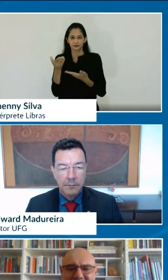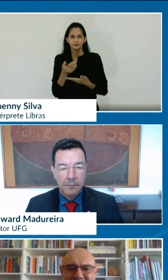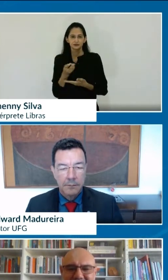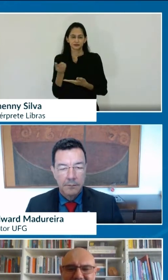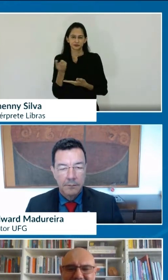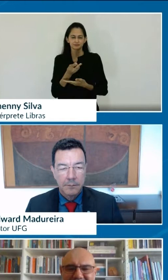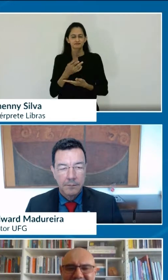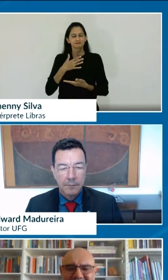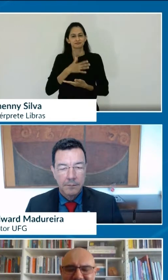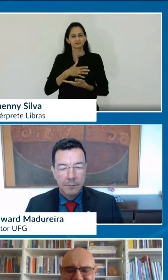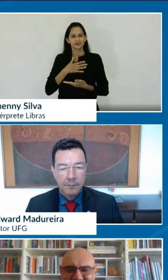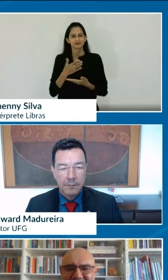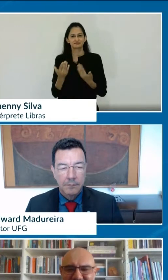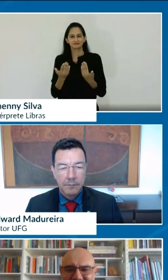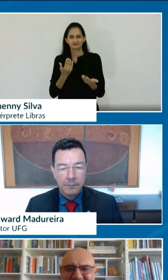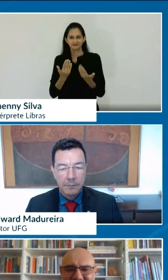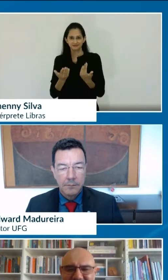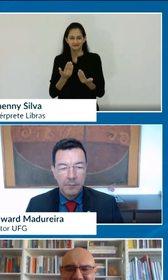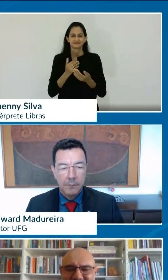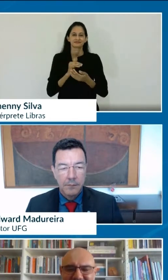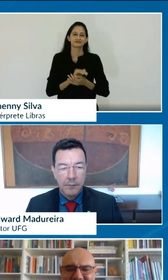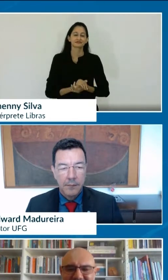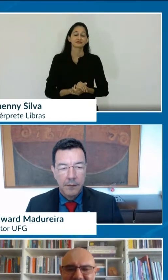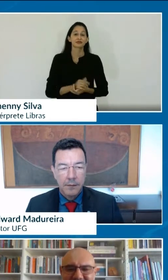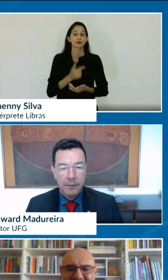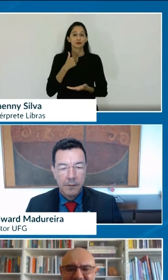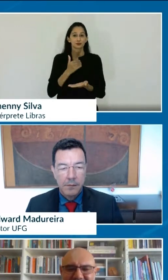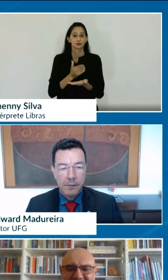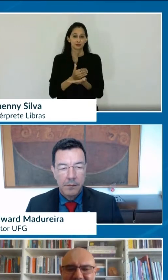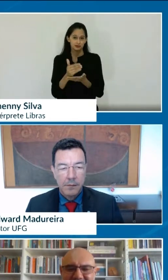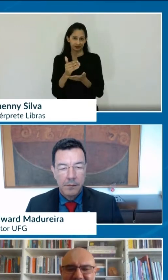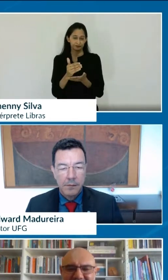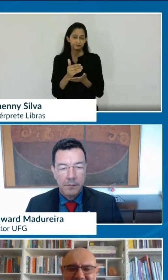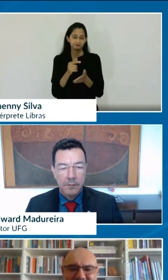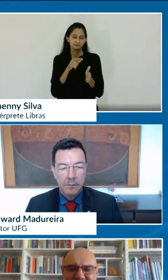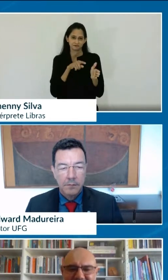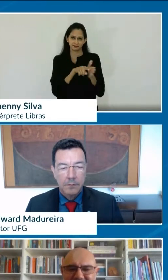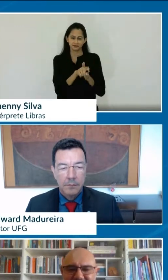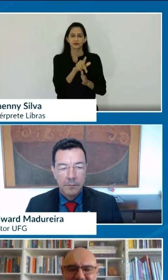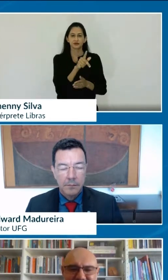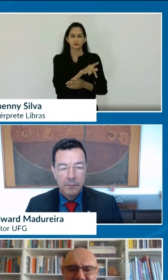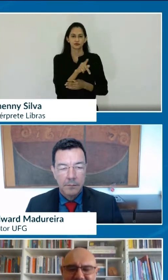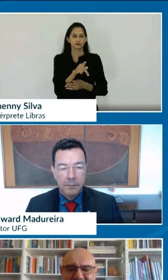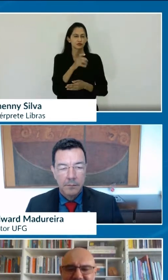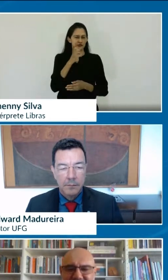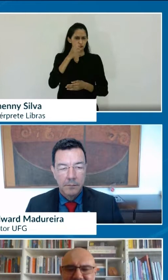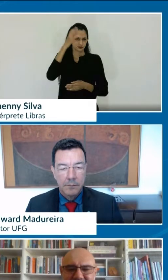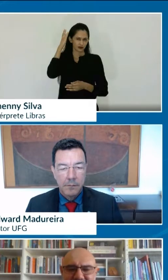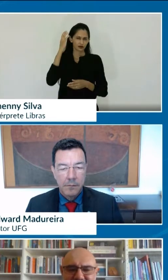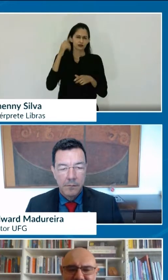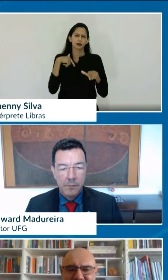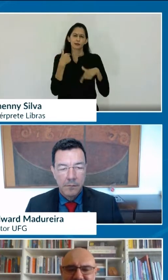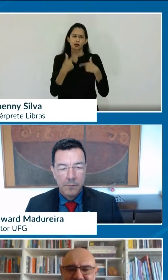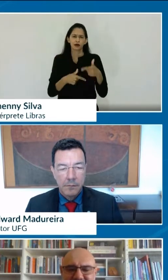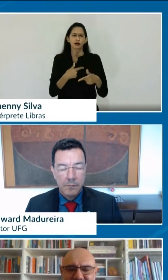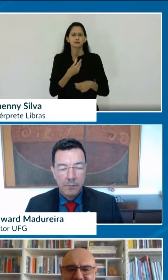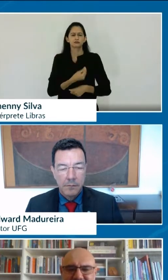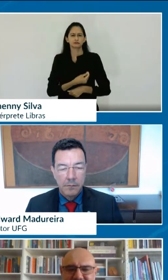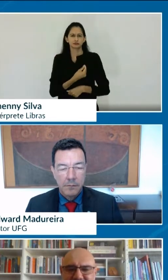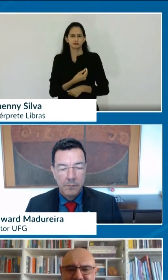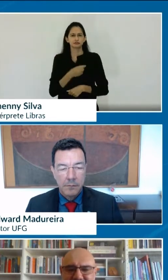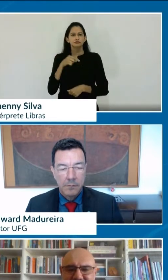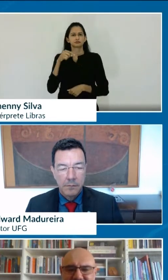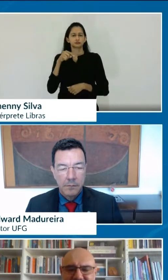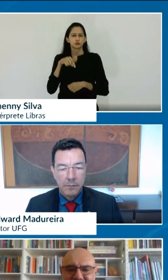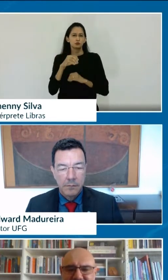para conversar conosco. Eu queria muito começar ouvindo o professor Edivar sobre as ações que a Universidade Federal de